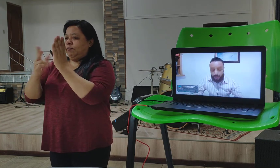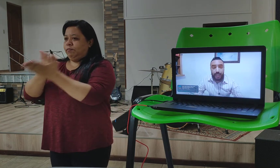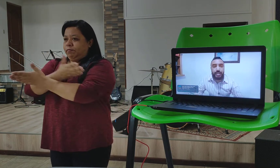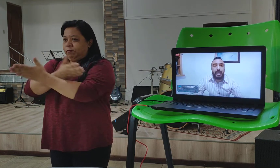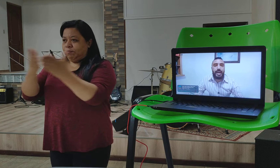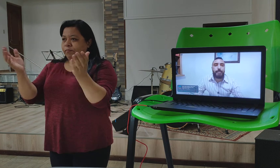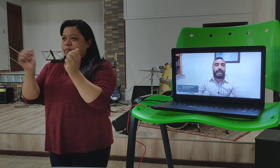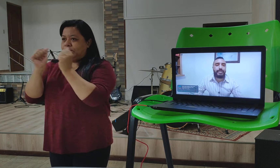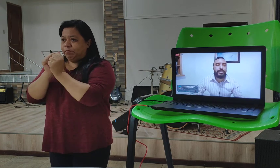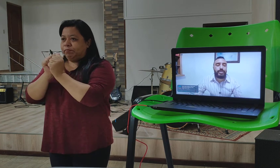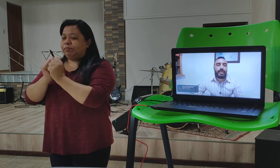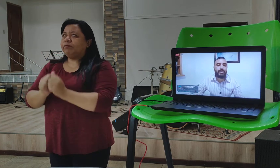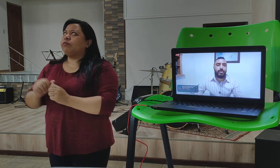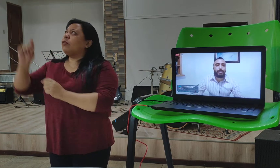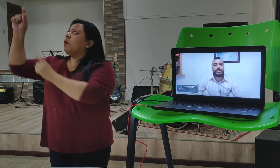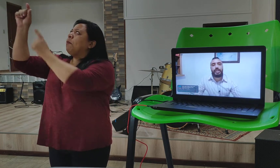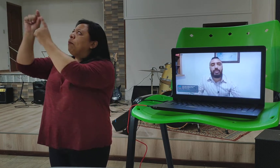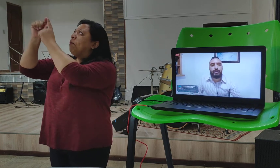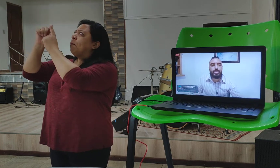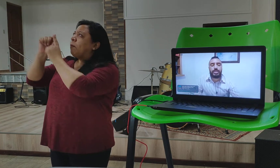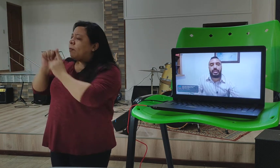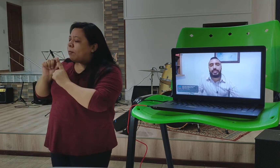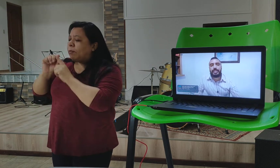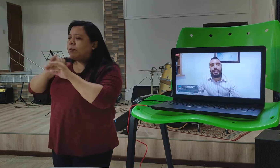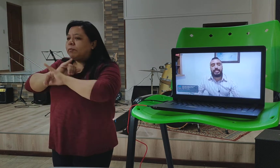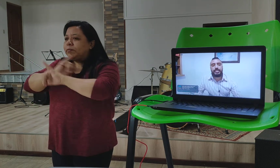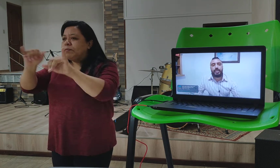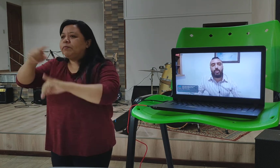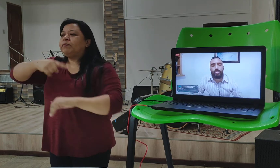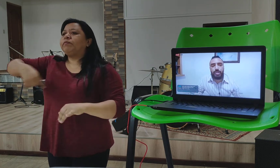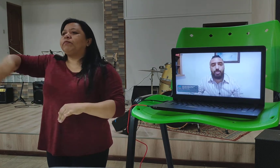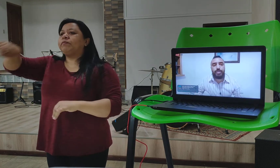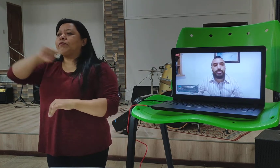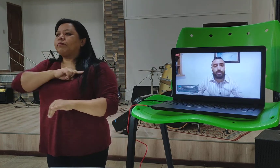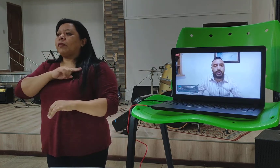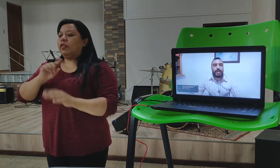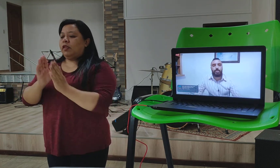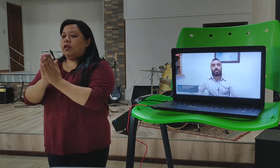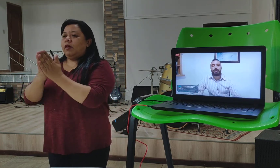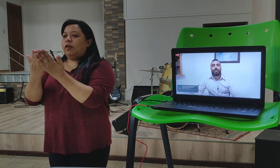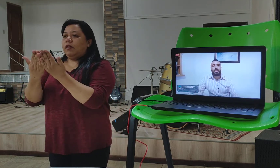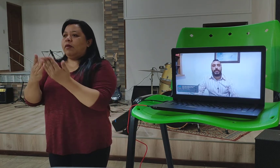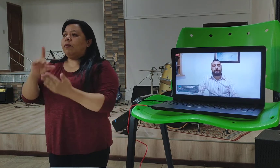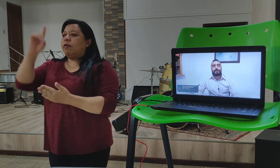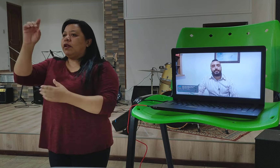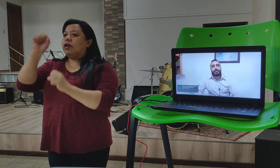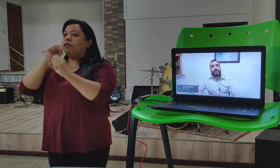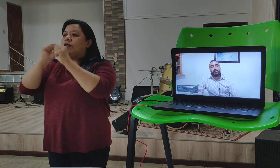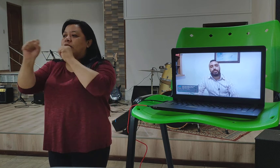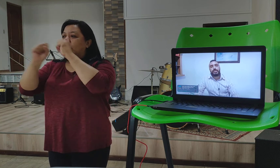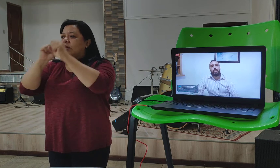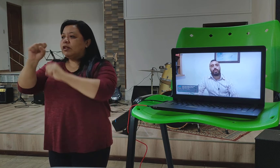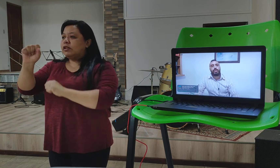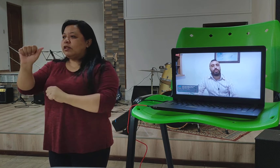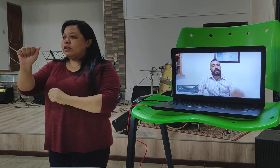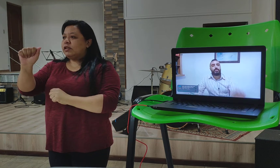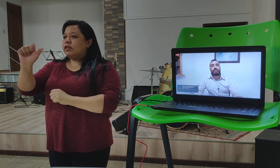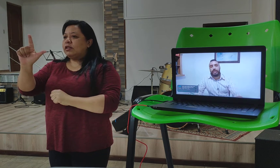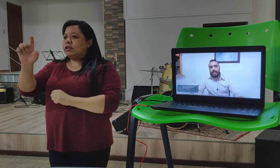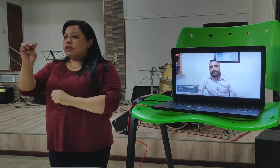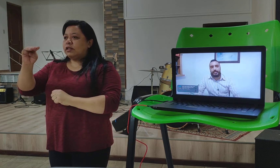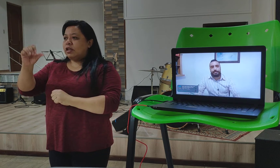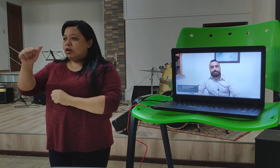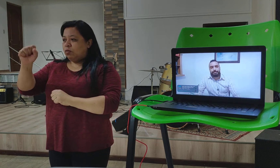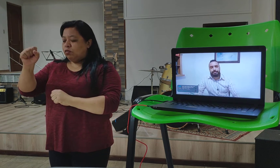Verde, ok? A palavra que eu quero compartilhar com vocês se encontra no livro dos Salmos, ok? No Salmo de